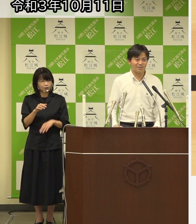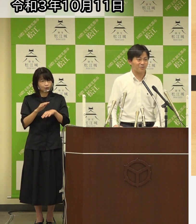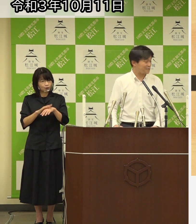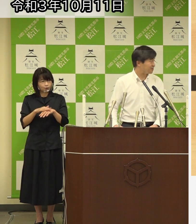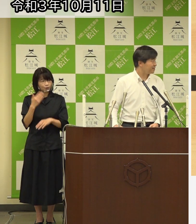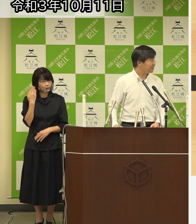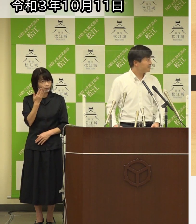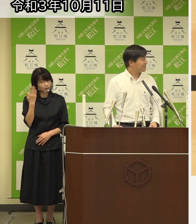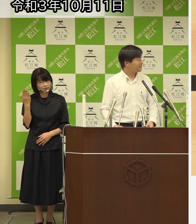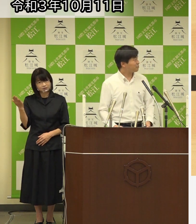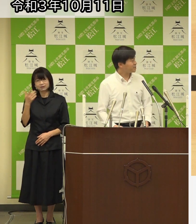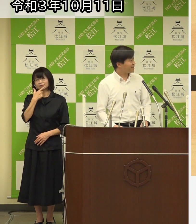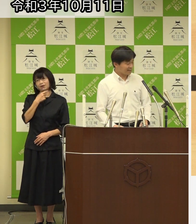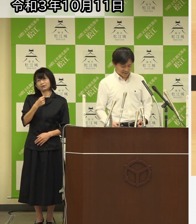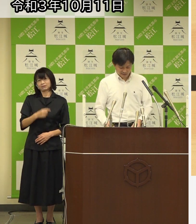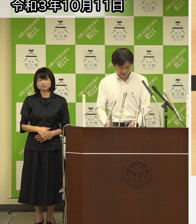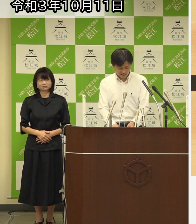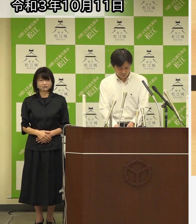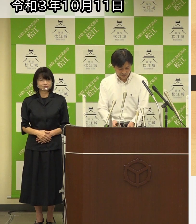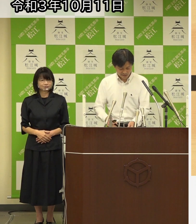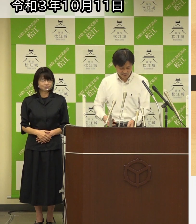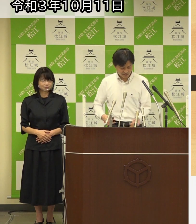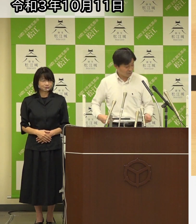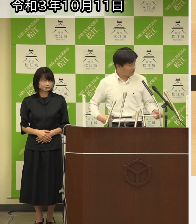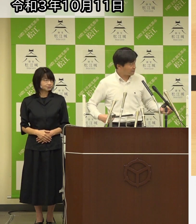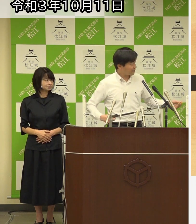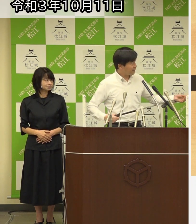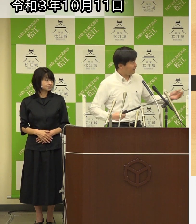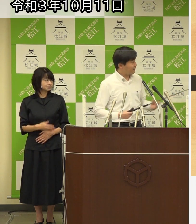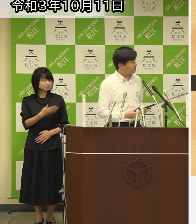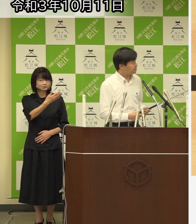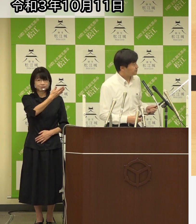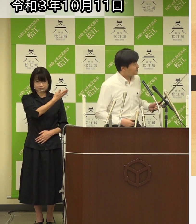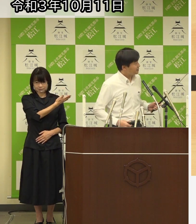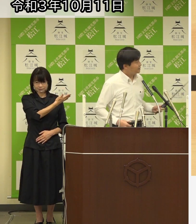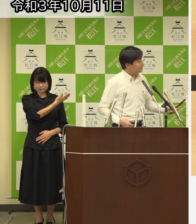に思っております。でこちらがですね、松江市の、